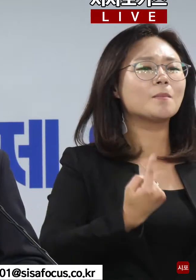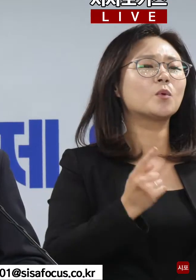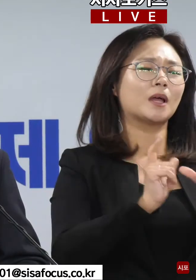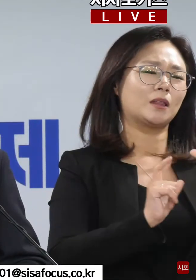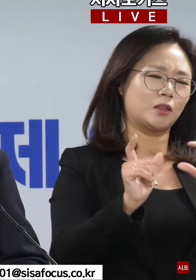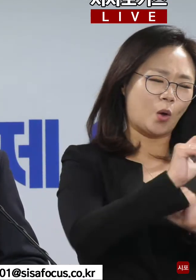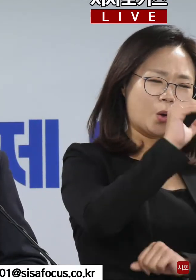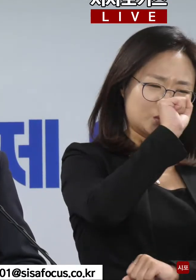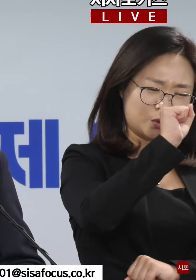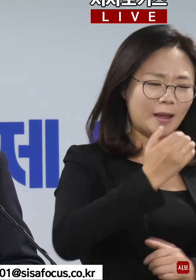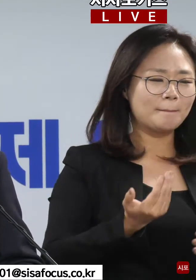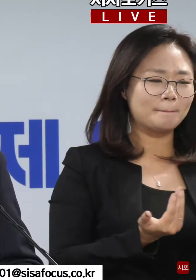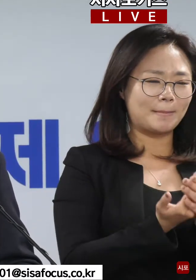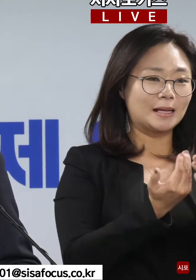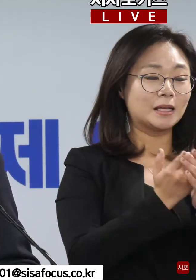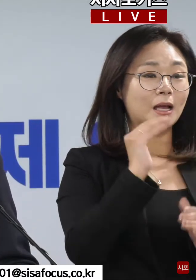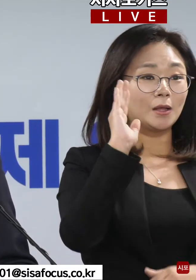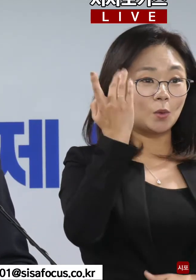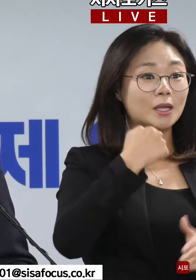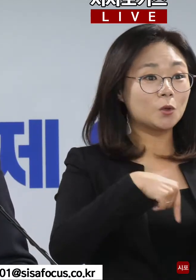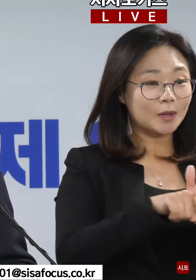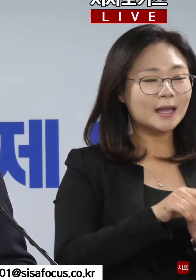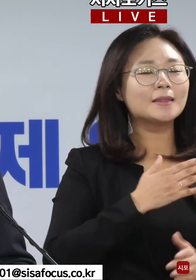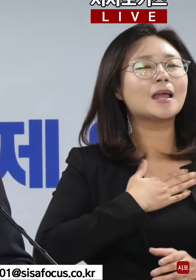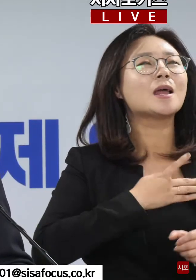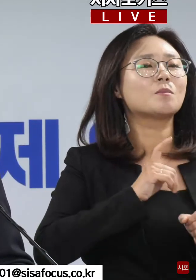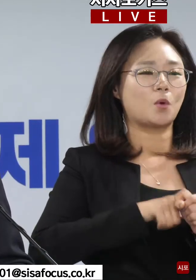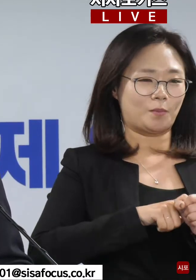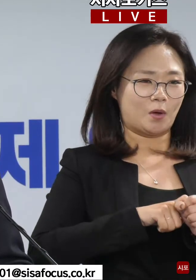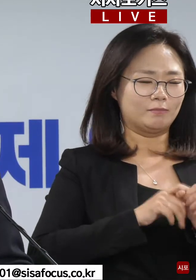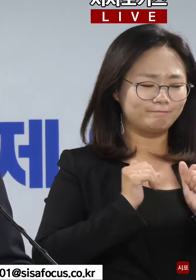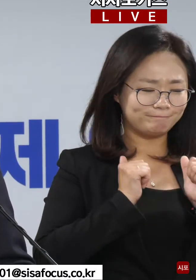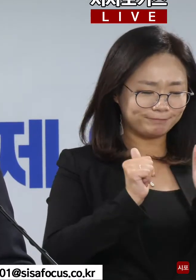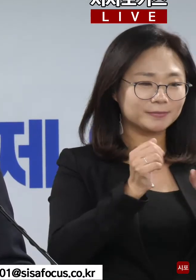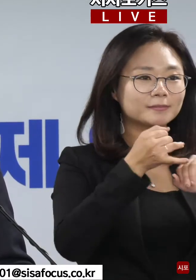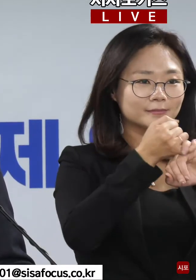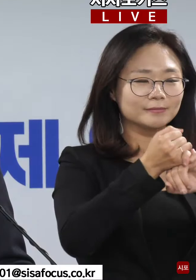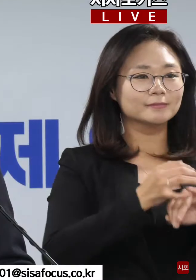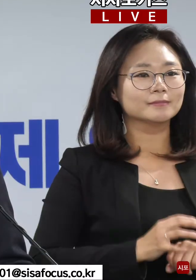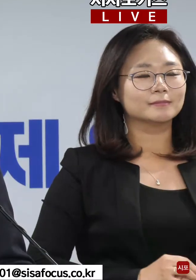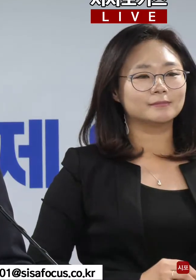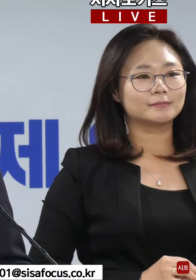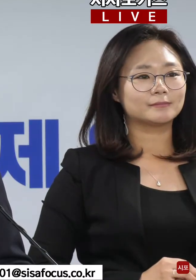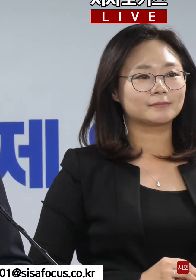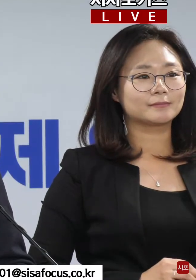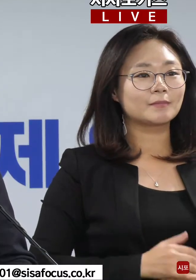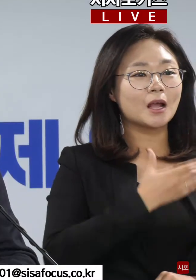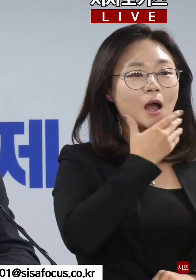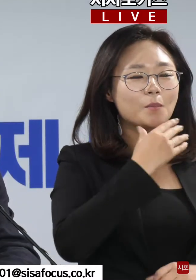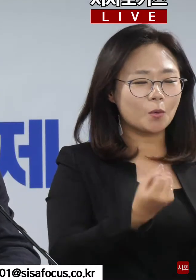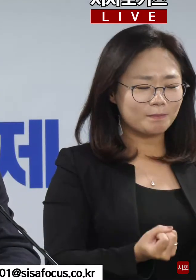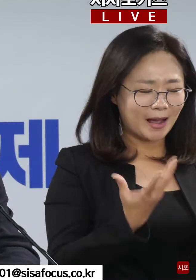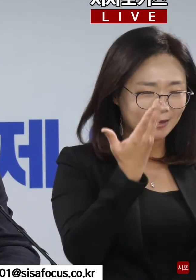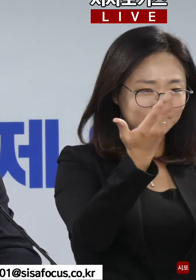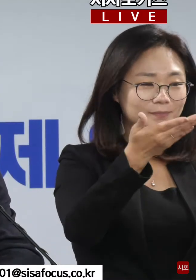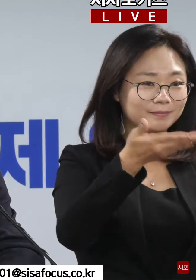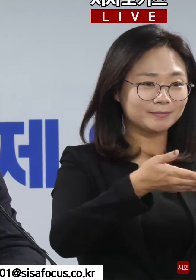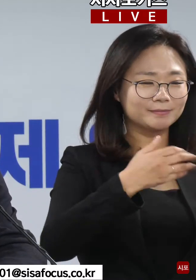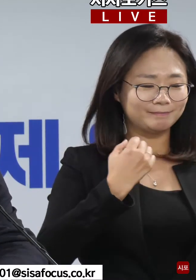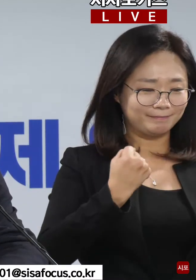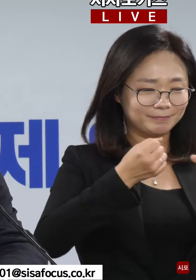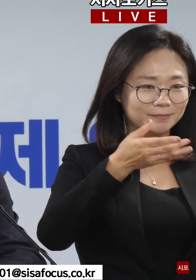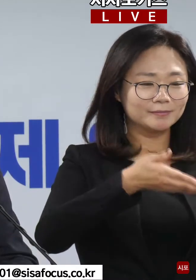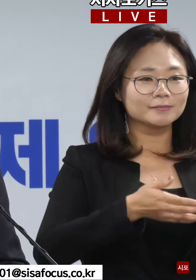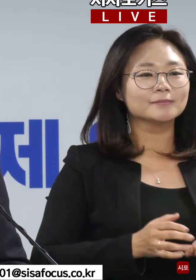나아지기를 바라고 또 더 나아질 수 있도록 하는 게 저희들의 의무니까 최선을 다하겠다는 말씀 드립니다. 새해 복 많이 받으시기 바라고요. 모두